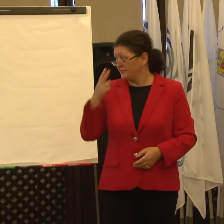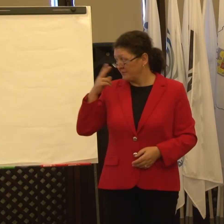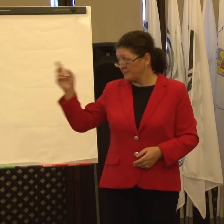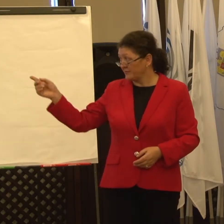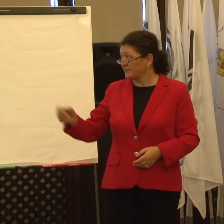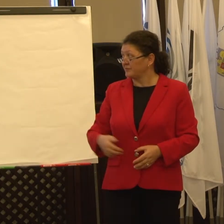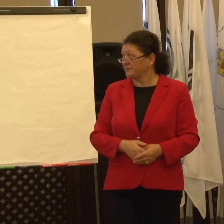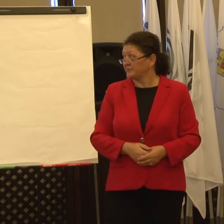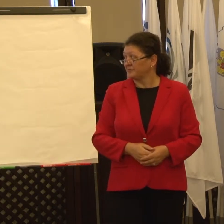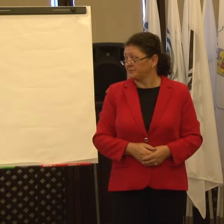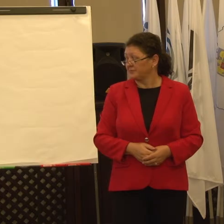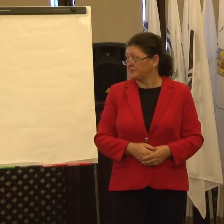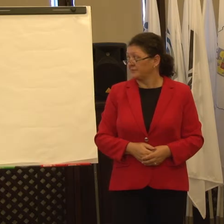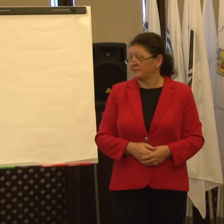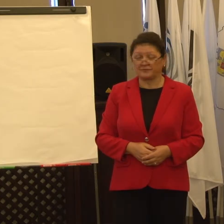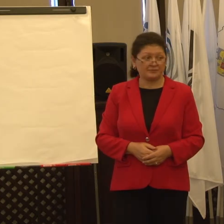dizabilități, da?